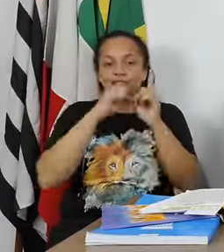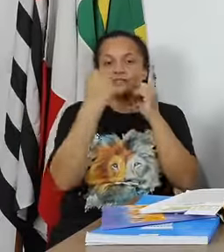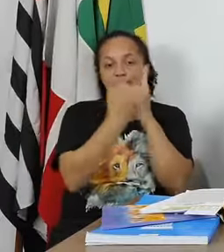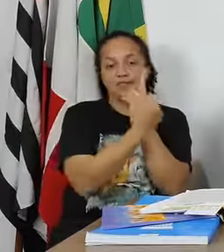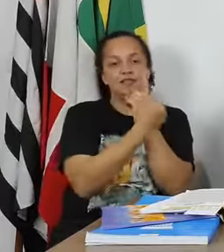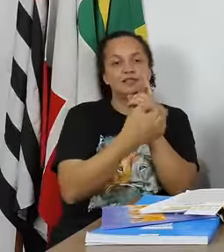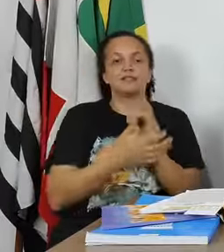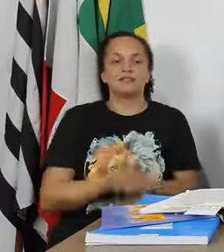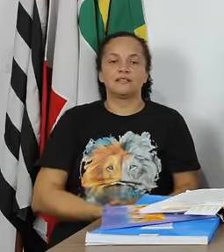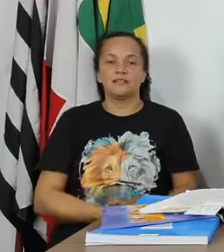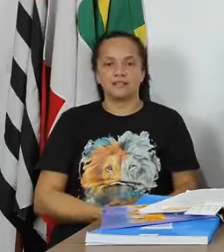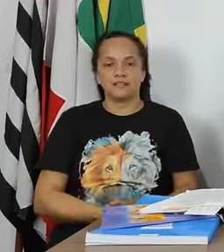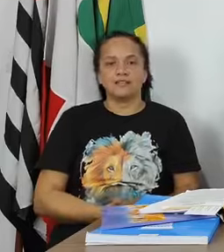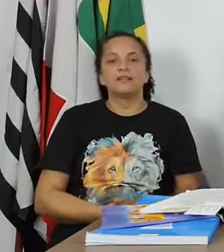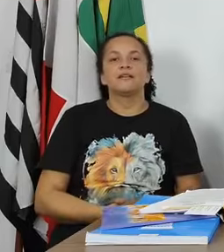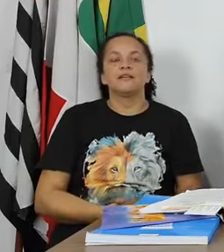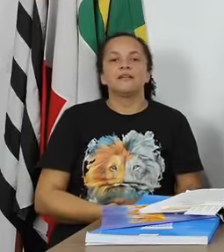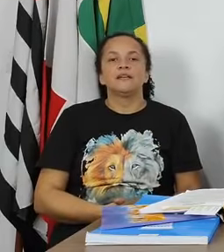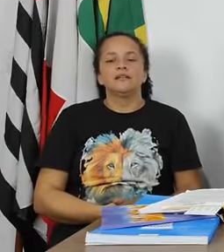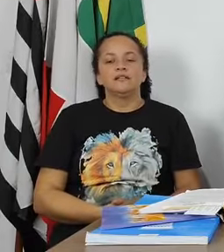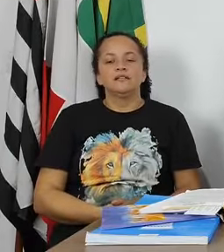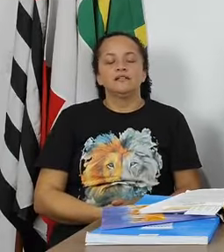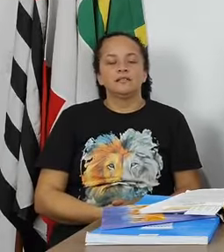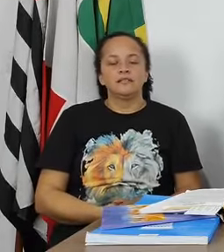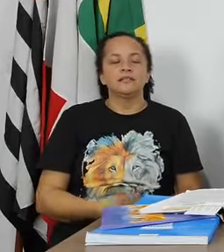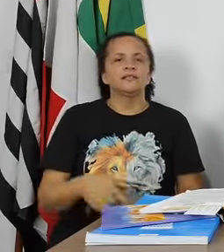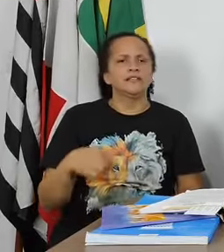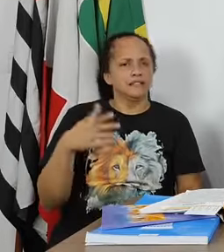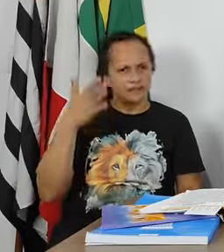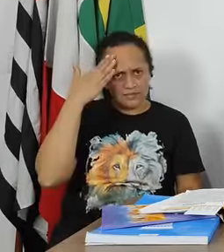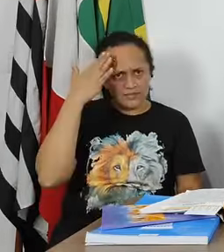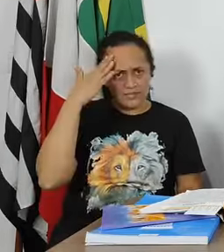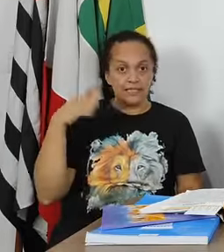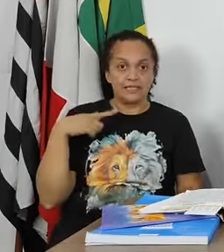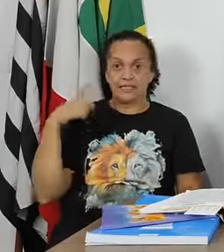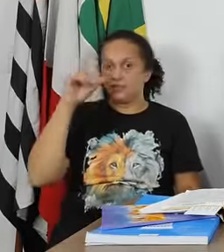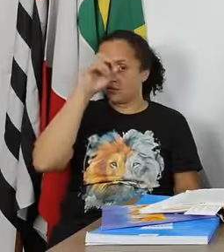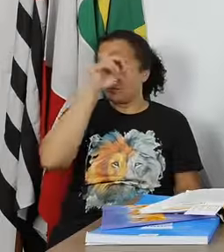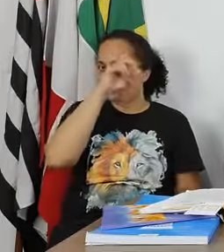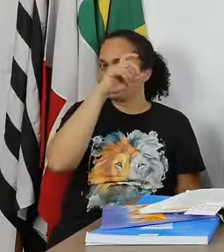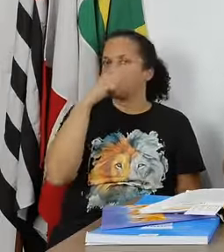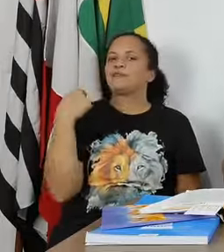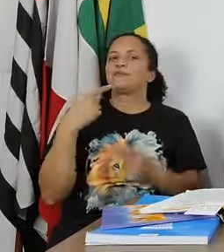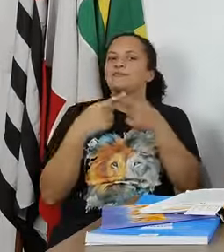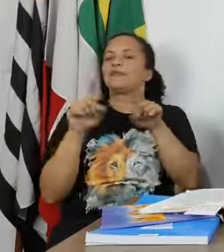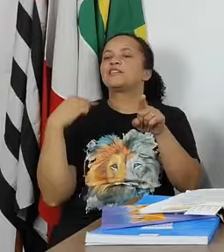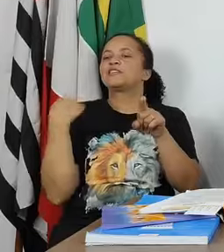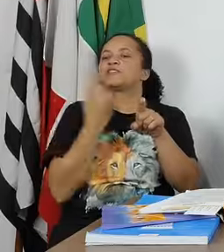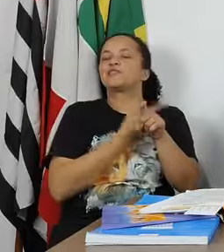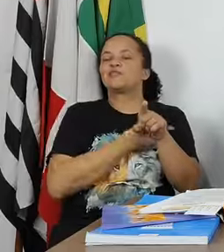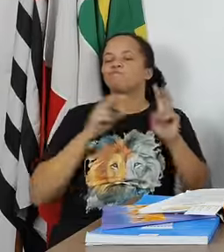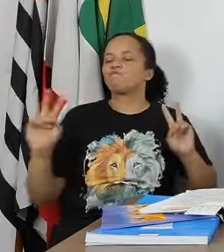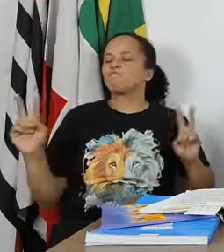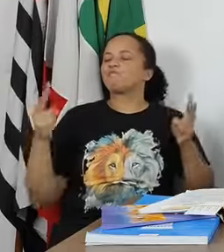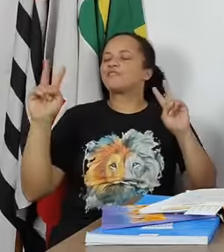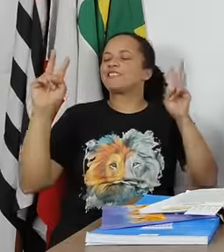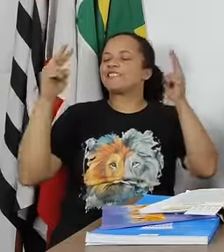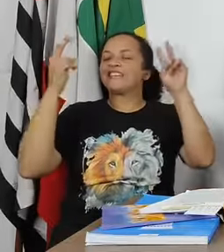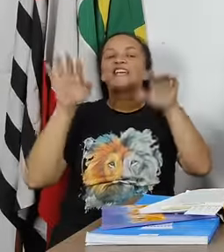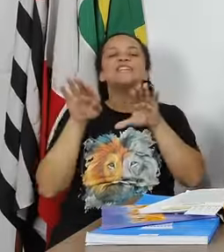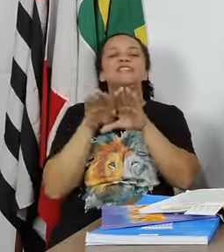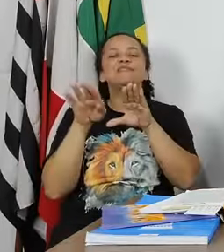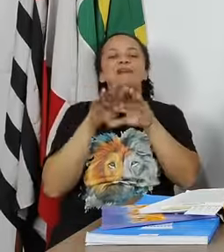Que apesar das dificuldades, nós vamos conseguir vencer e influenciá-los a conhecer o